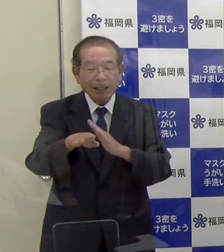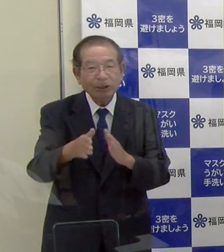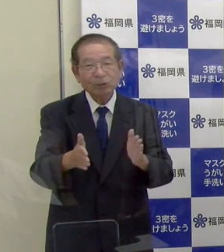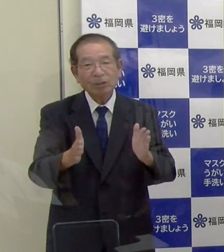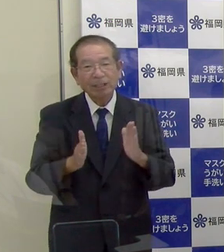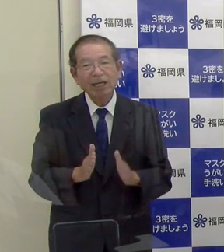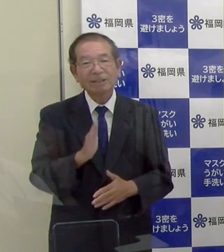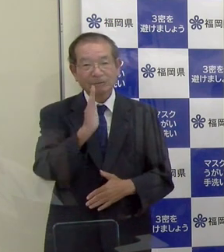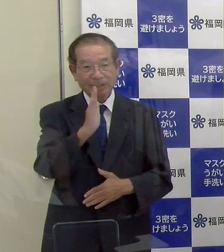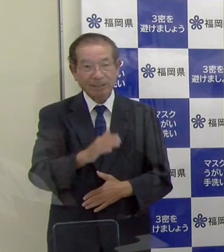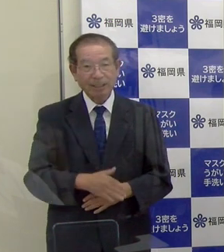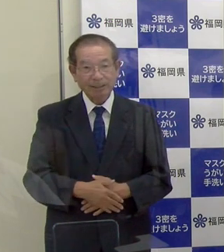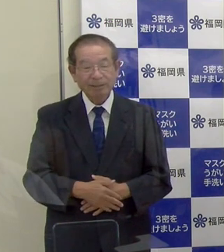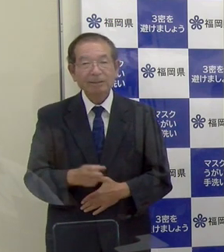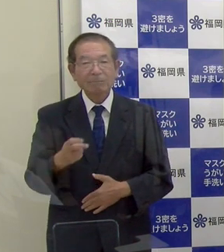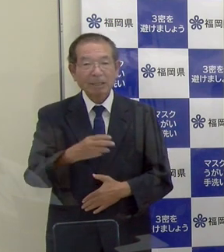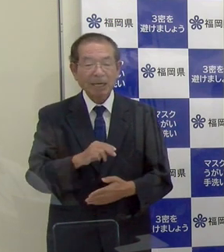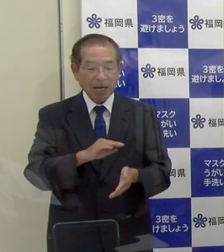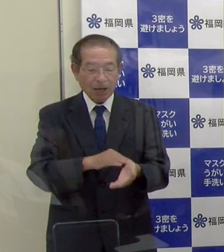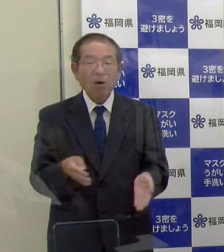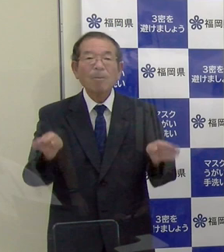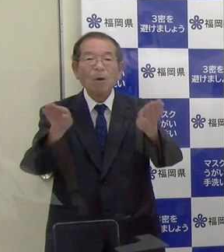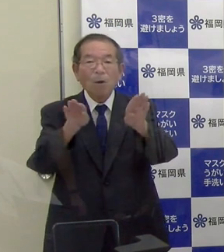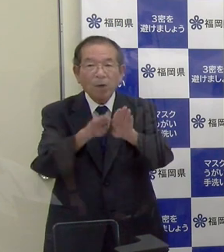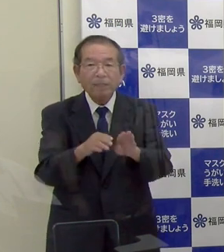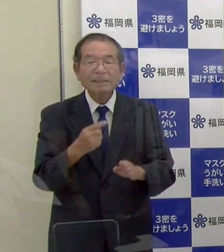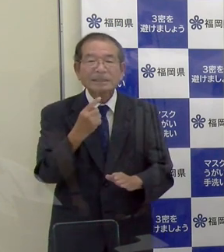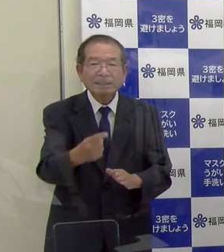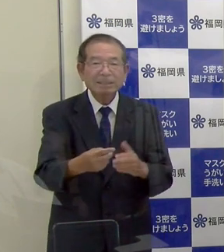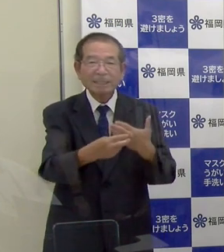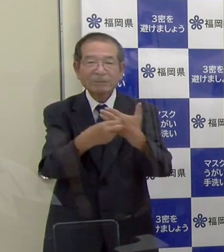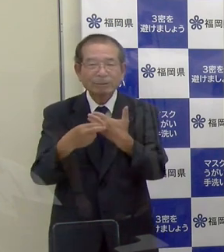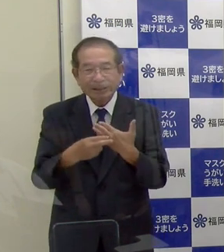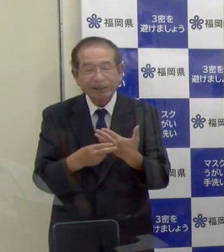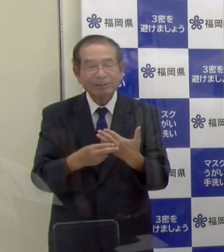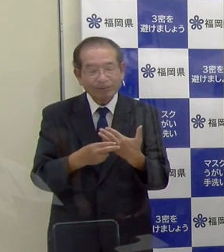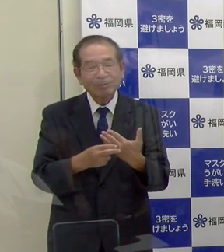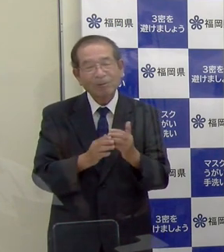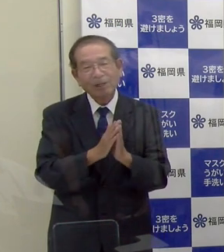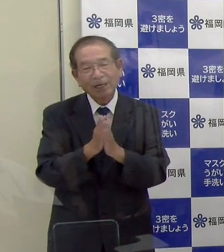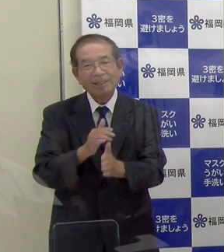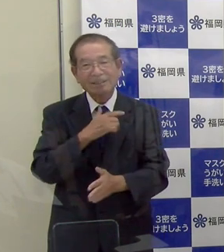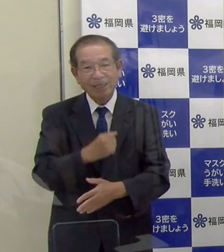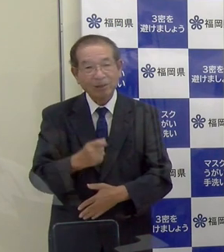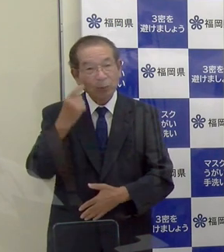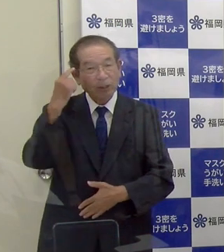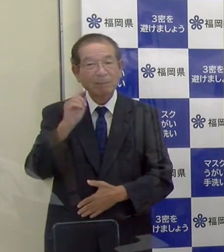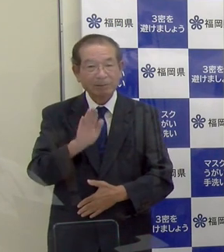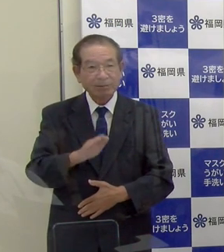くださいそして医療機関の受診を検討していただきたいと思います